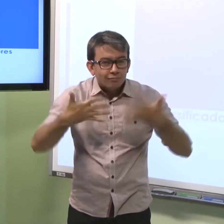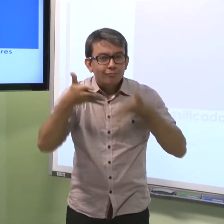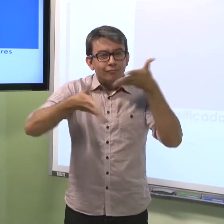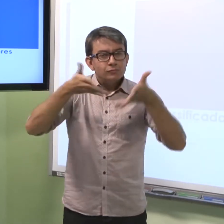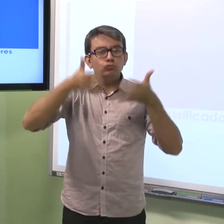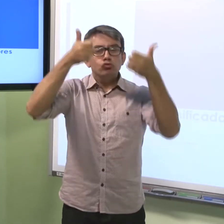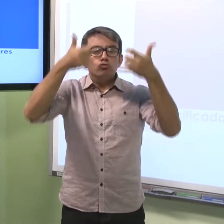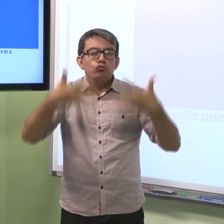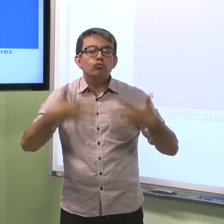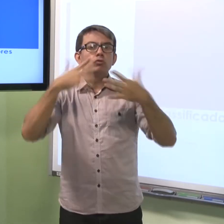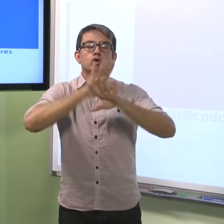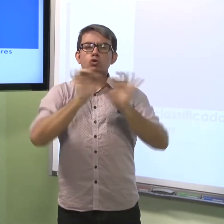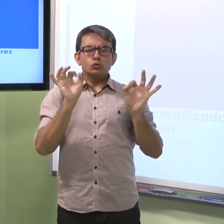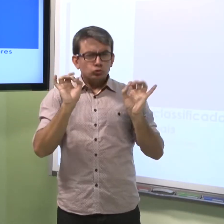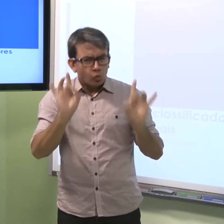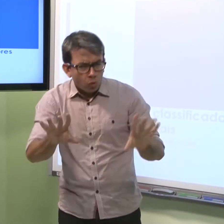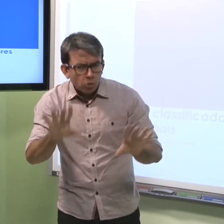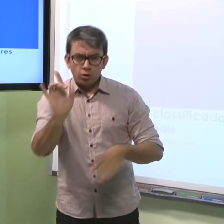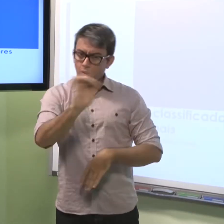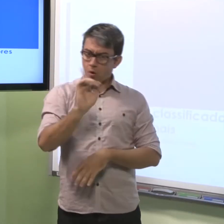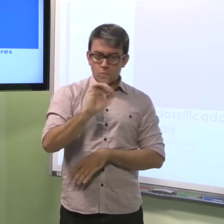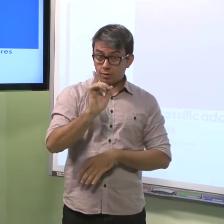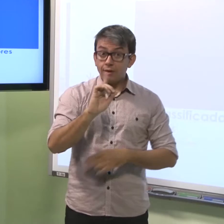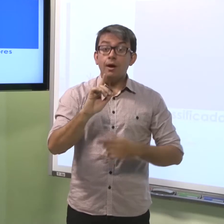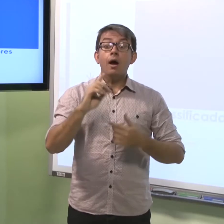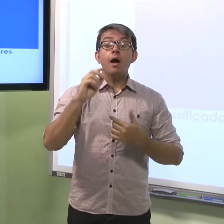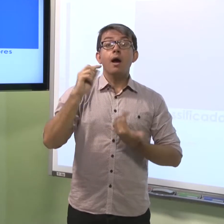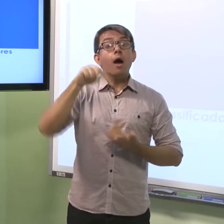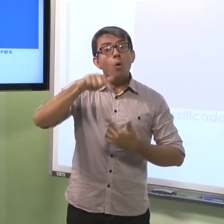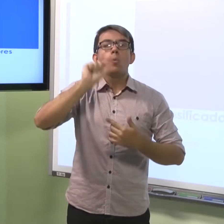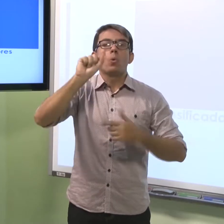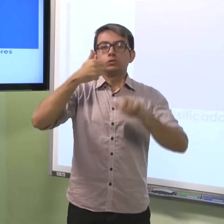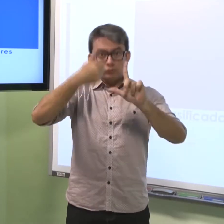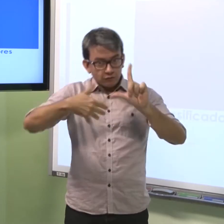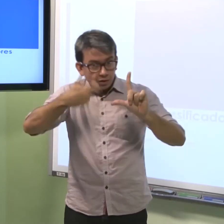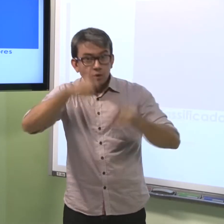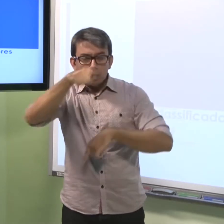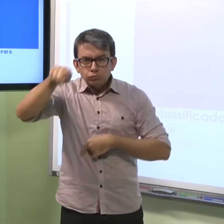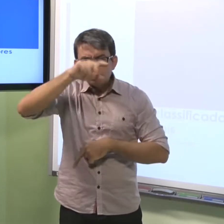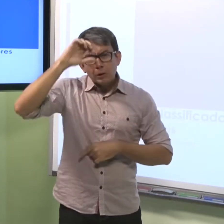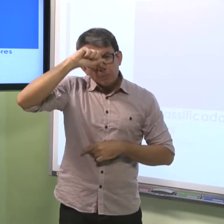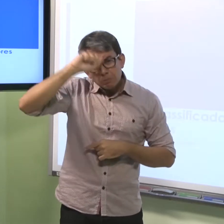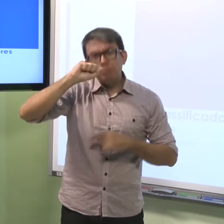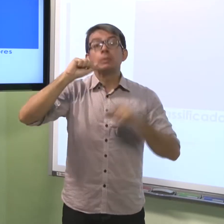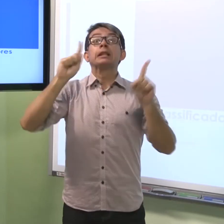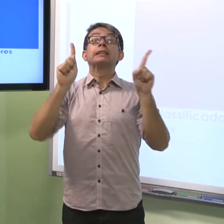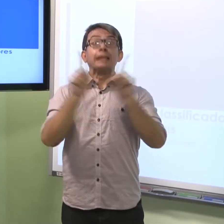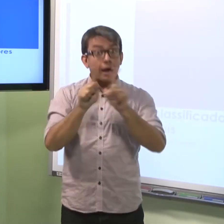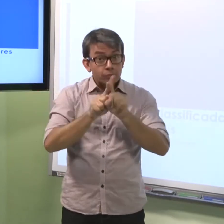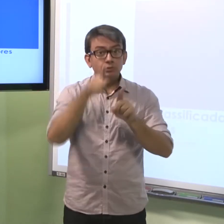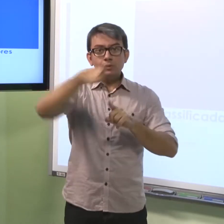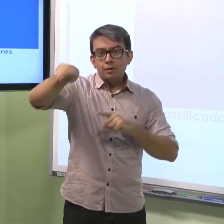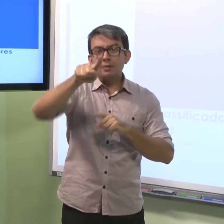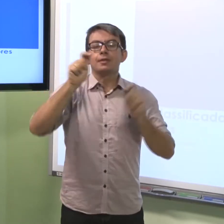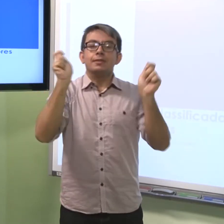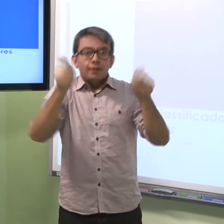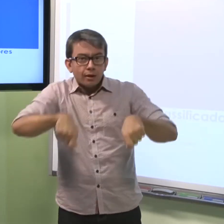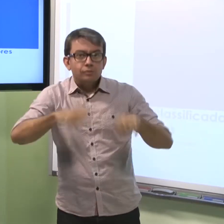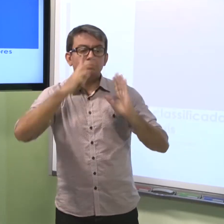eu irei explicar aqui só em língua de sinais. Vocês irão assistir e aprender somente através da teoria?